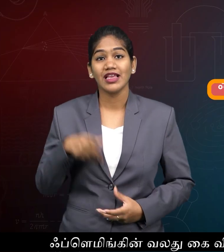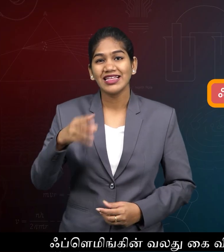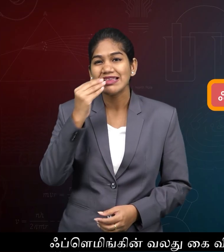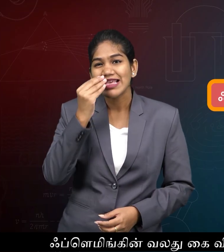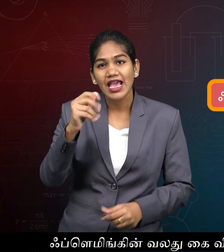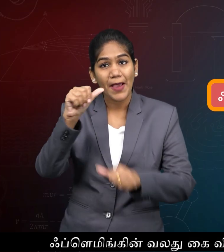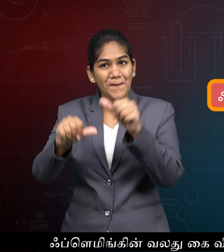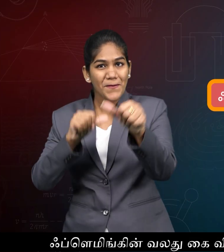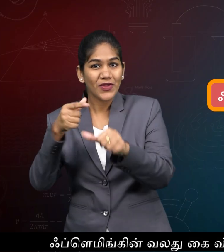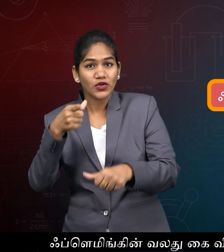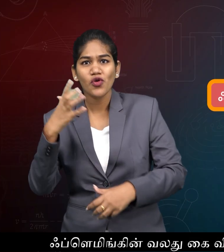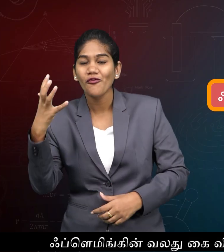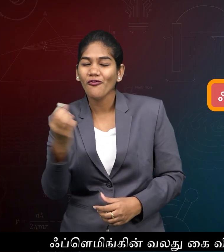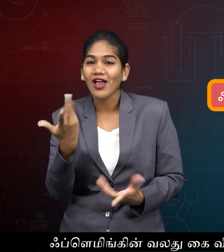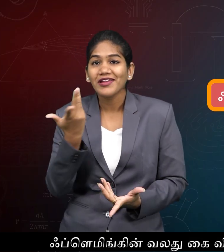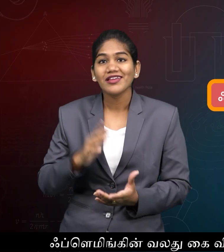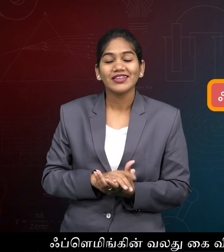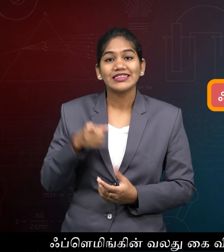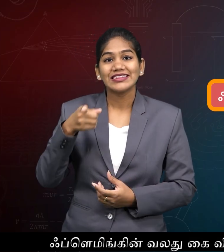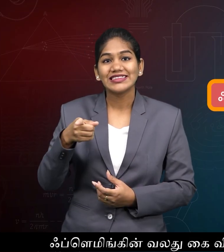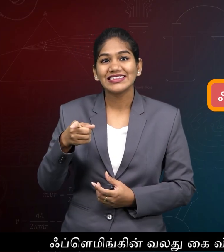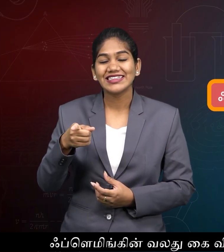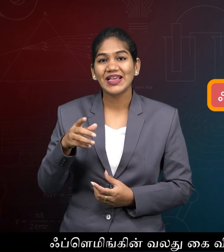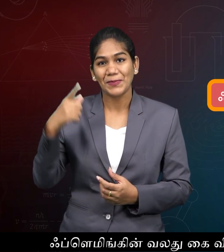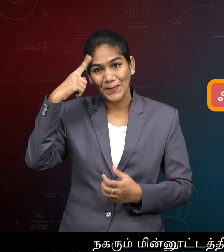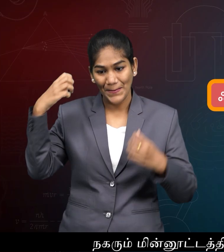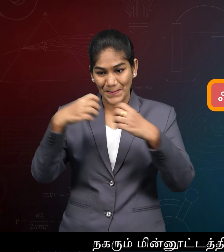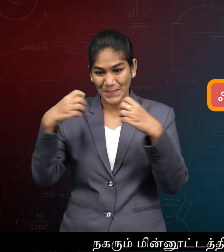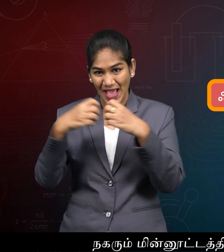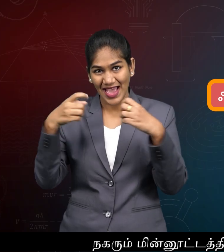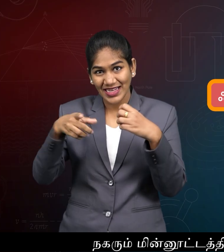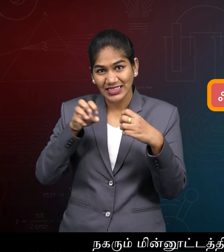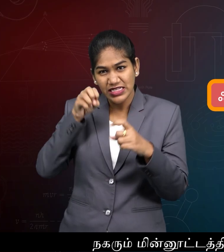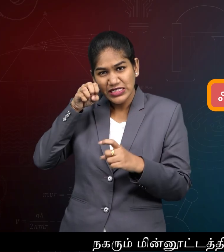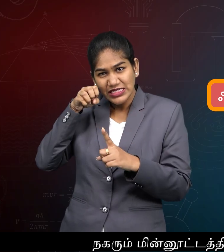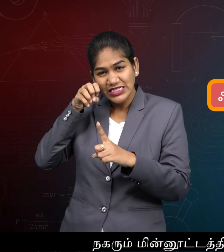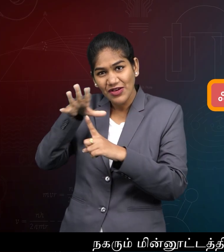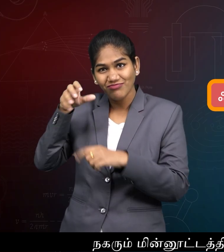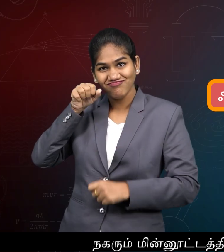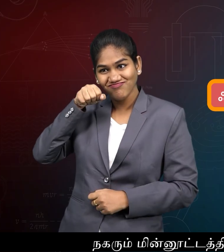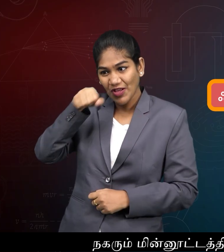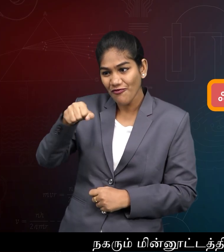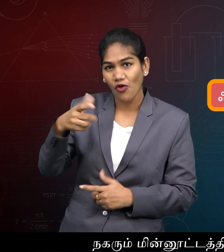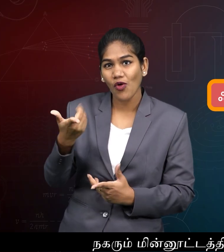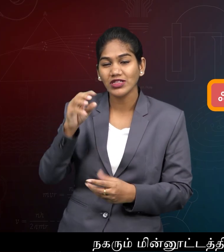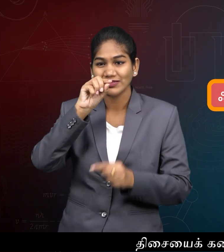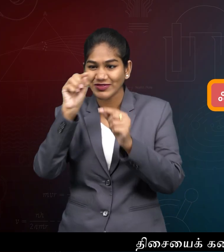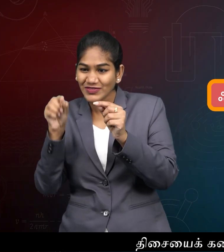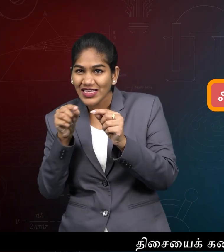ஃப்ளமிங்கின் வலது கை விதியை பயன்படுத்தி காந்தப்புலத்தில் நகரும் மின்னூட்டத்தில் செயல்படும் காந்த சக்தியின் திசையை